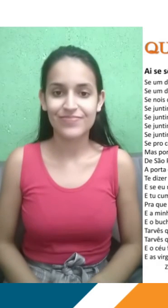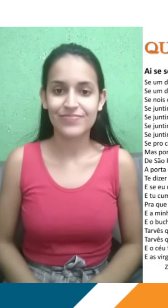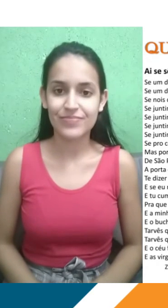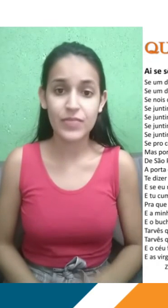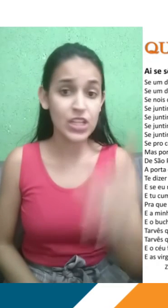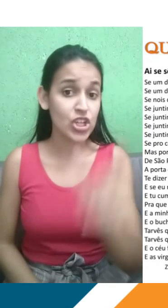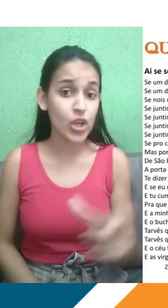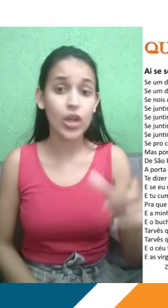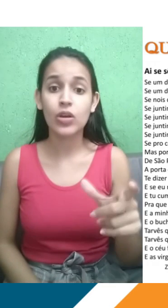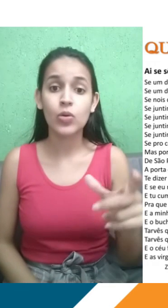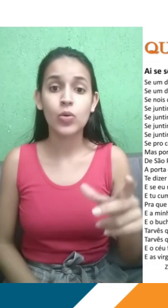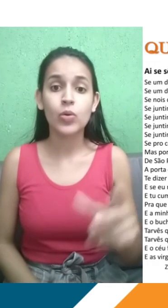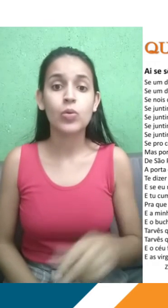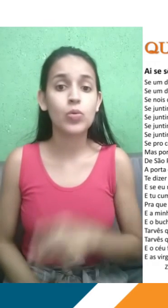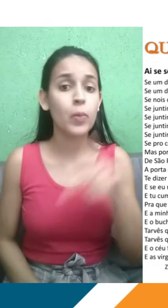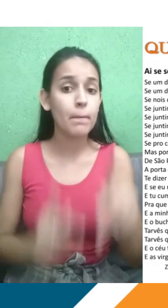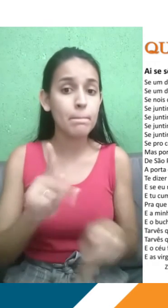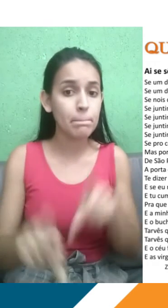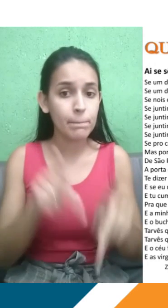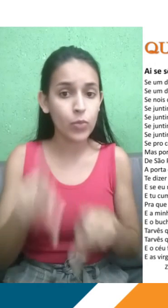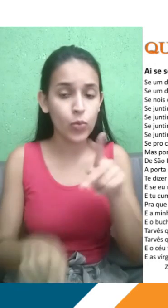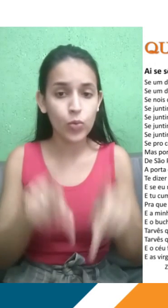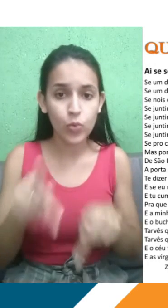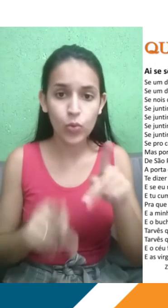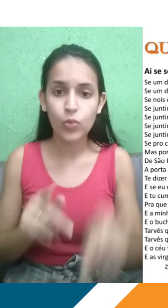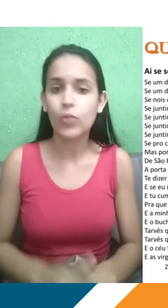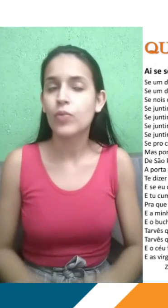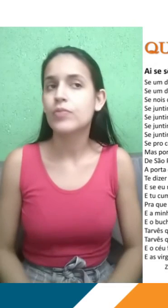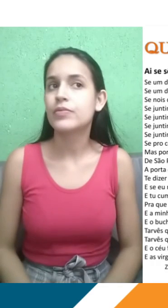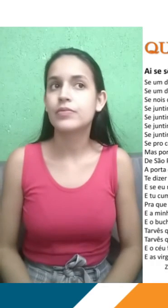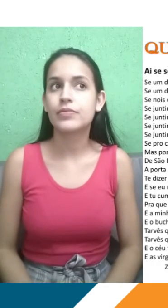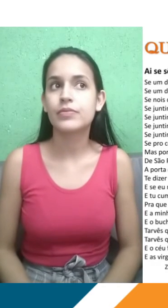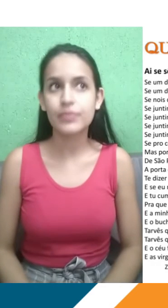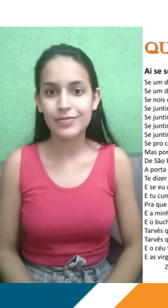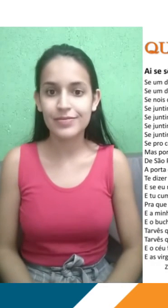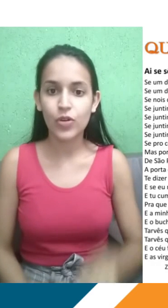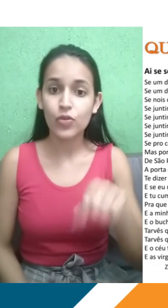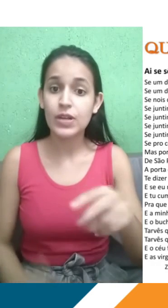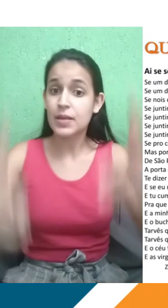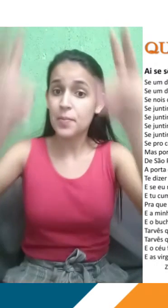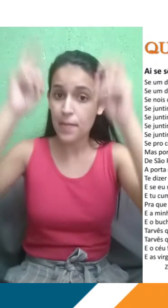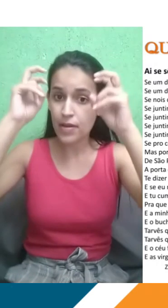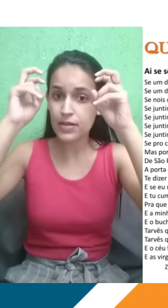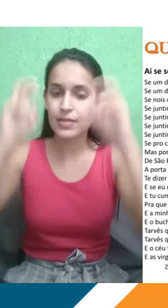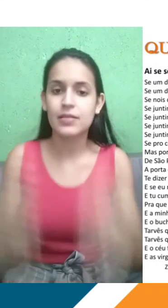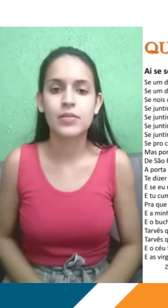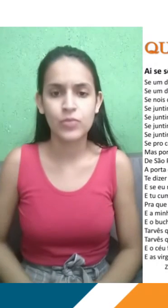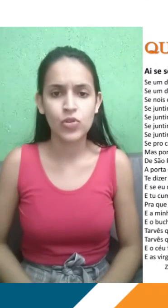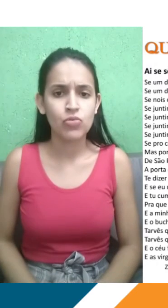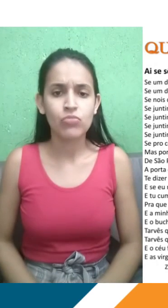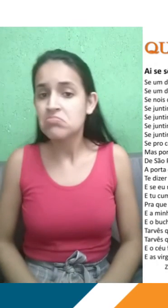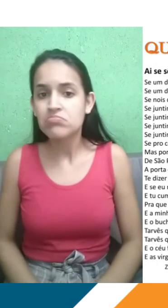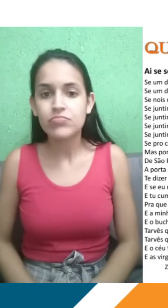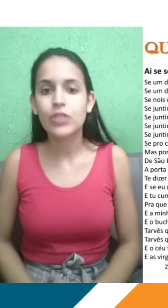no português do Brasil há consideráveis diferenças entre o registro culto que se aproxima mais do que é prescrito pela